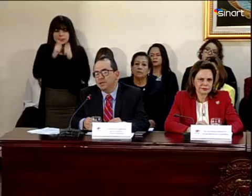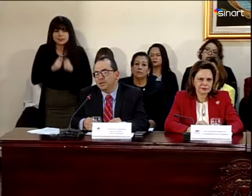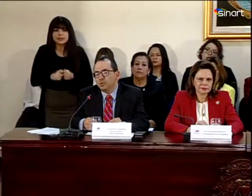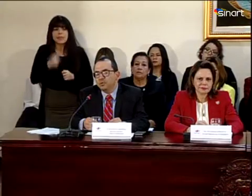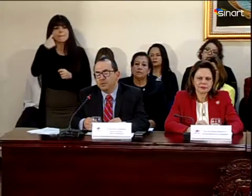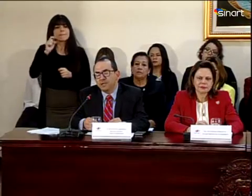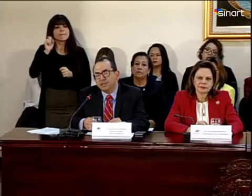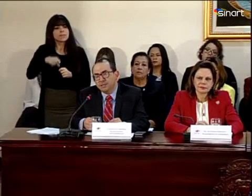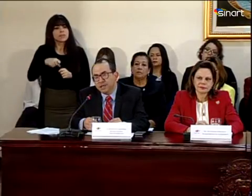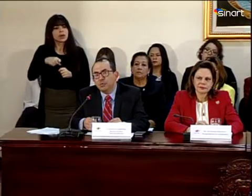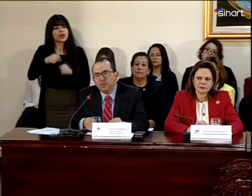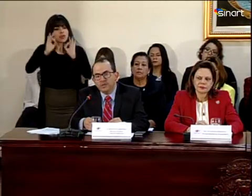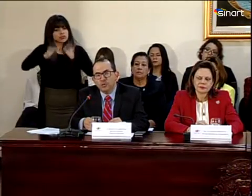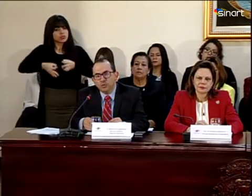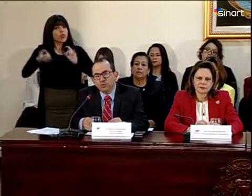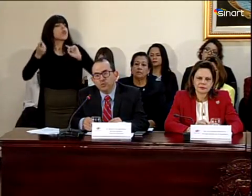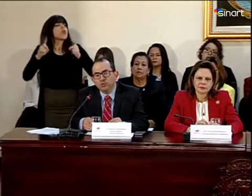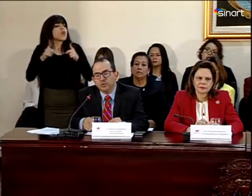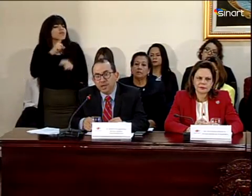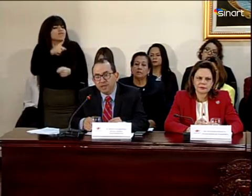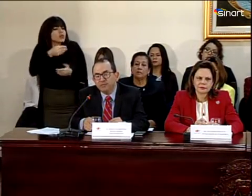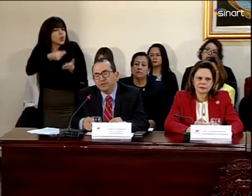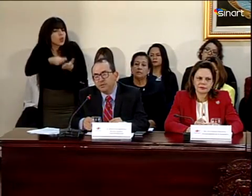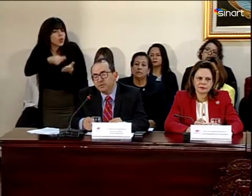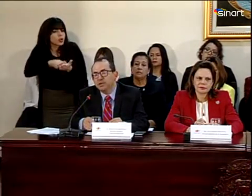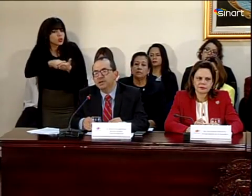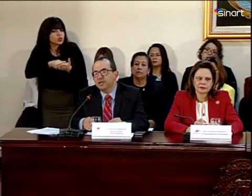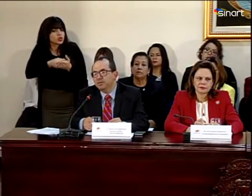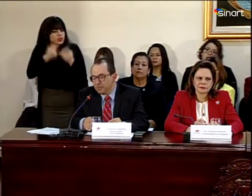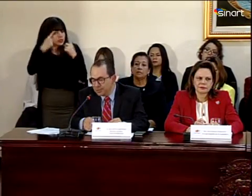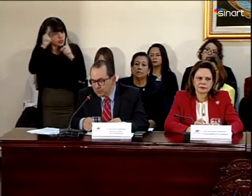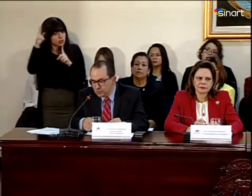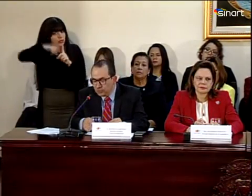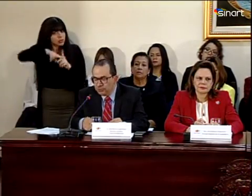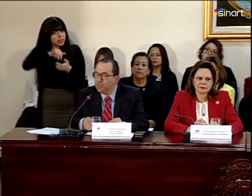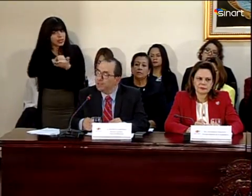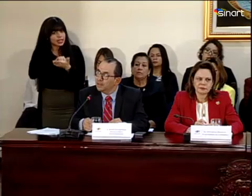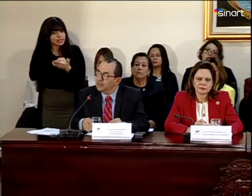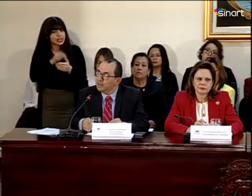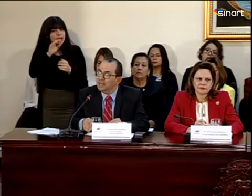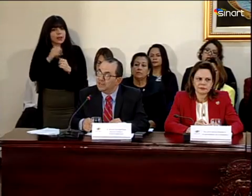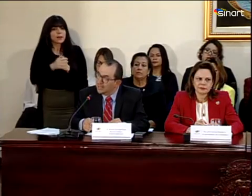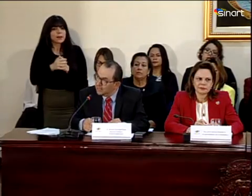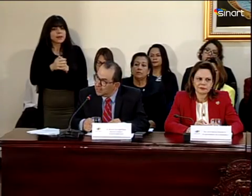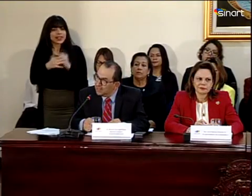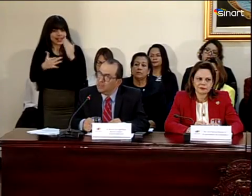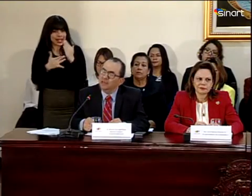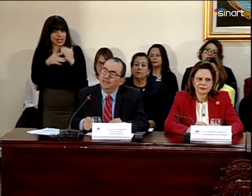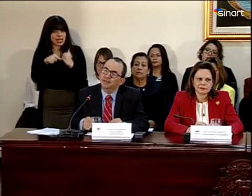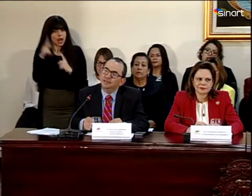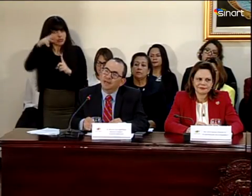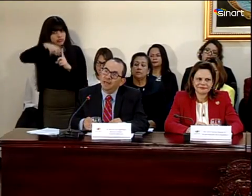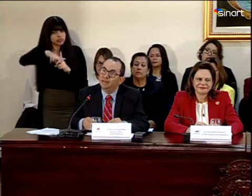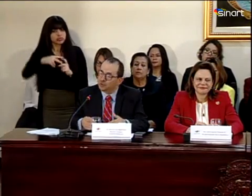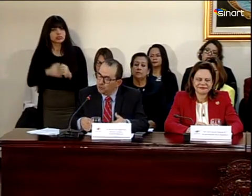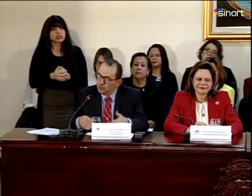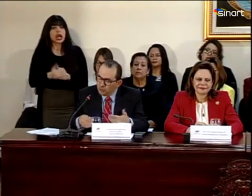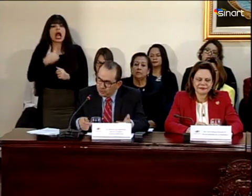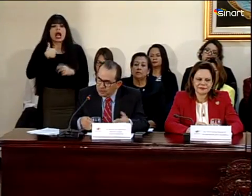para determinar cuál es el costo real y efectivo de la implementación de la técnica.